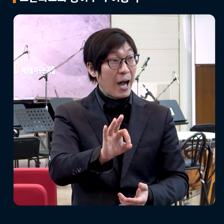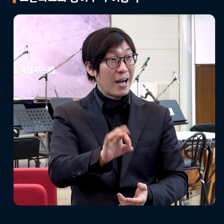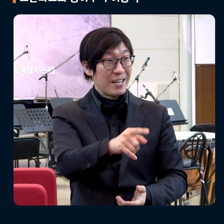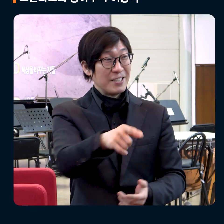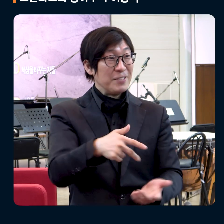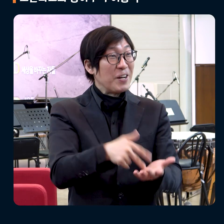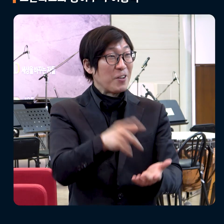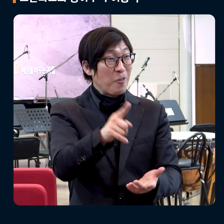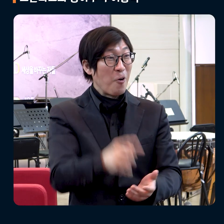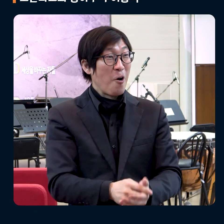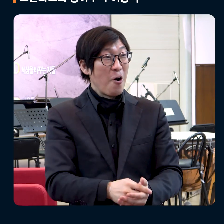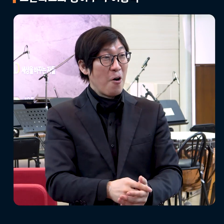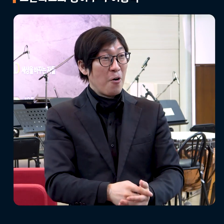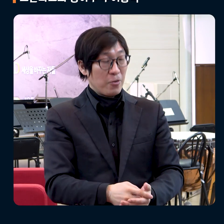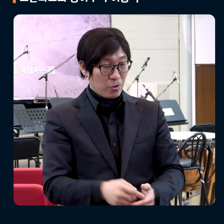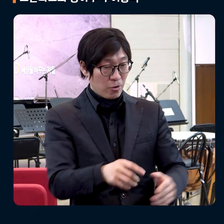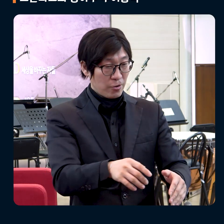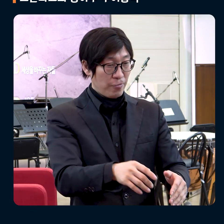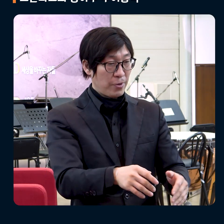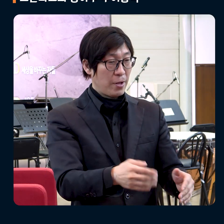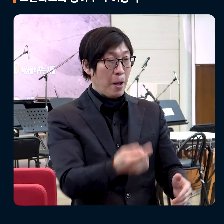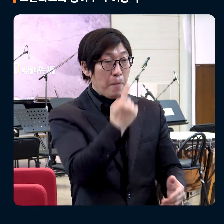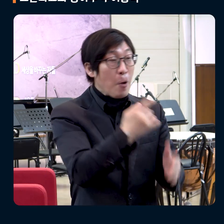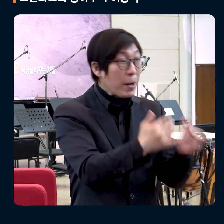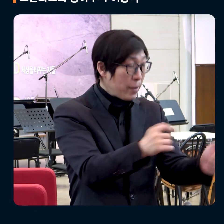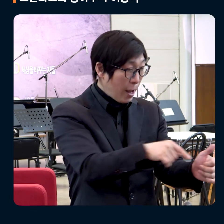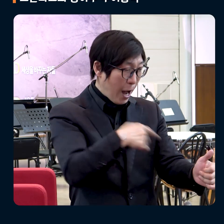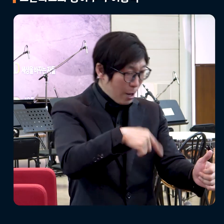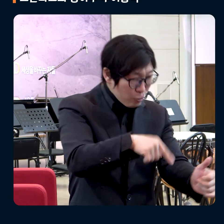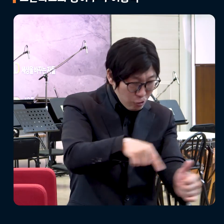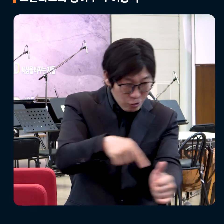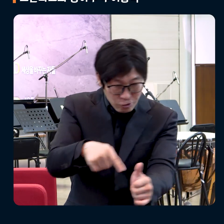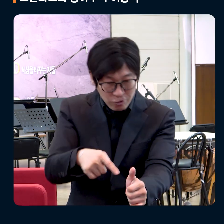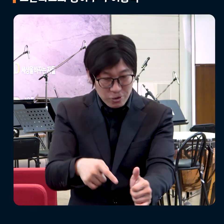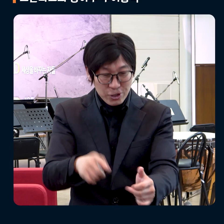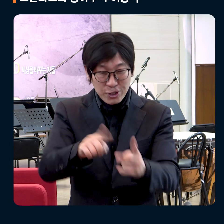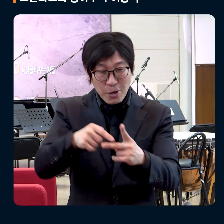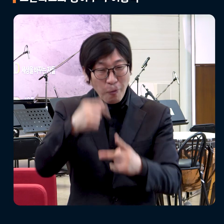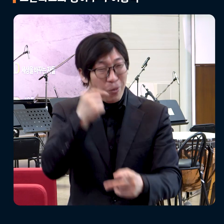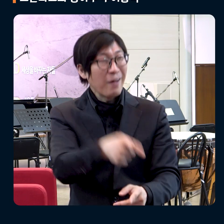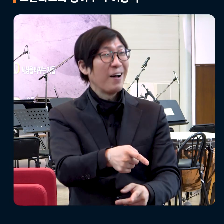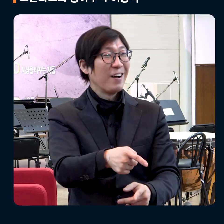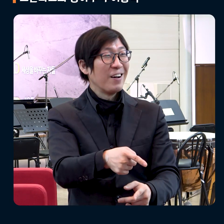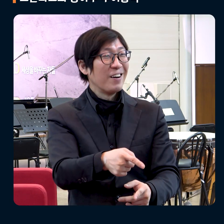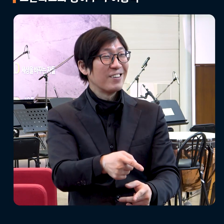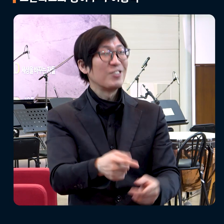못 알아듣고 무슨 소리 하는 거예요? 하는 순원 있다 없다? 대답하면 안 됩니다.